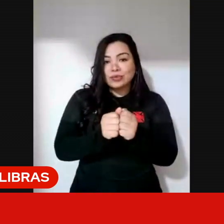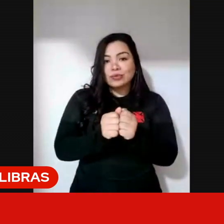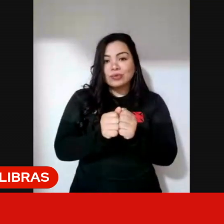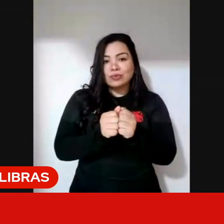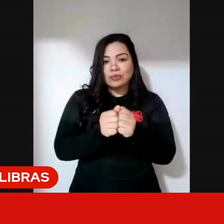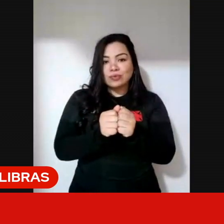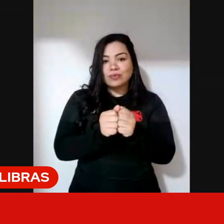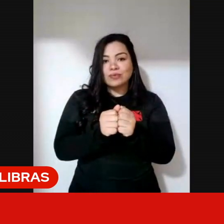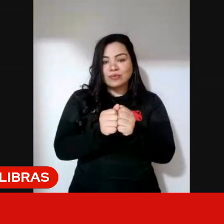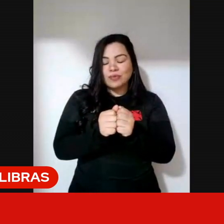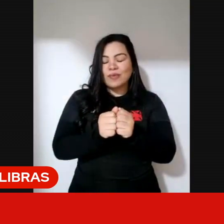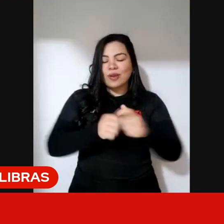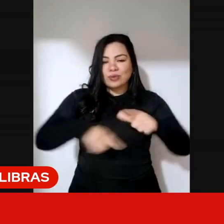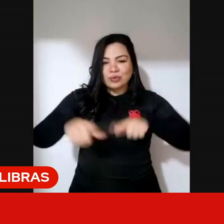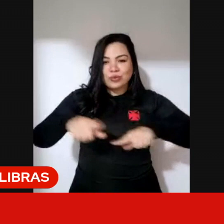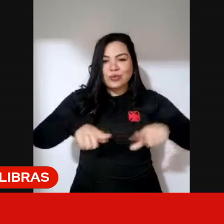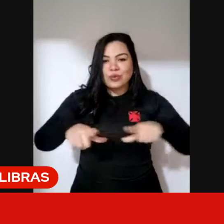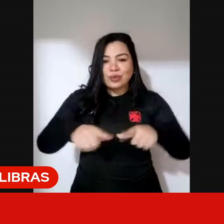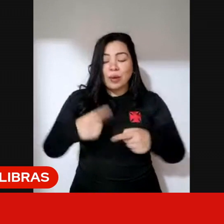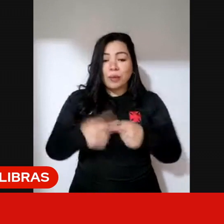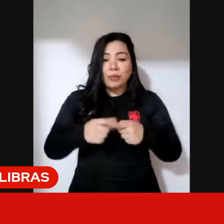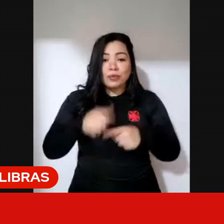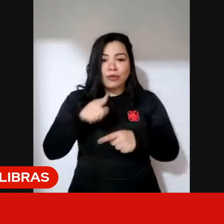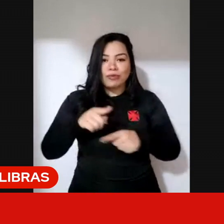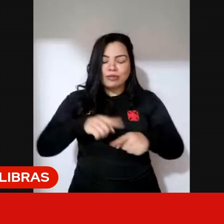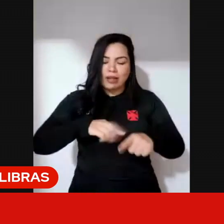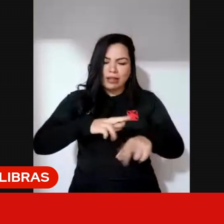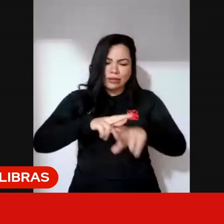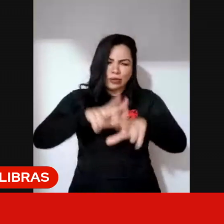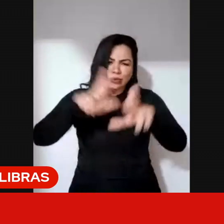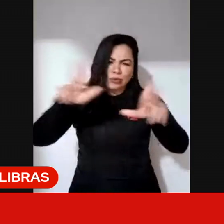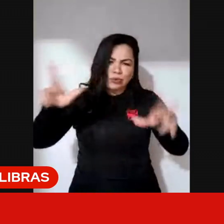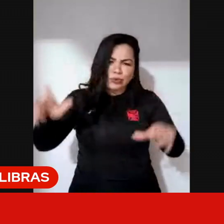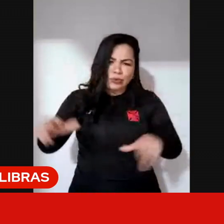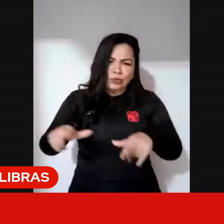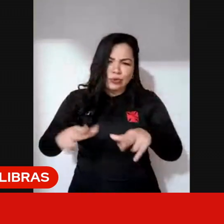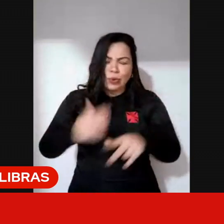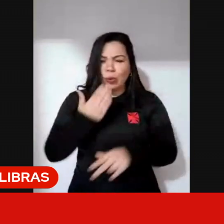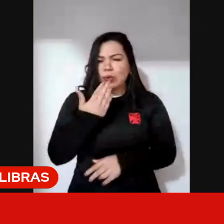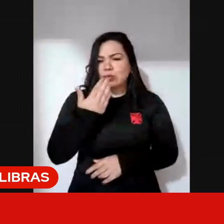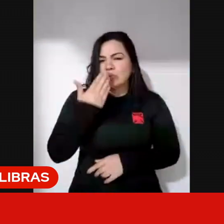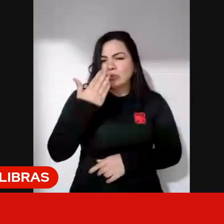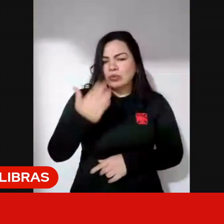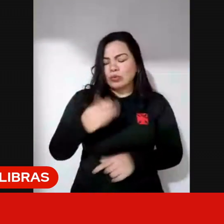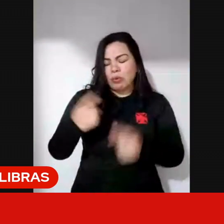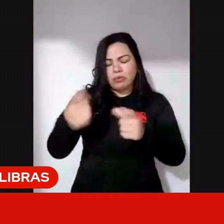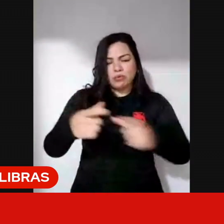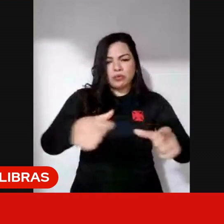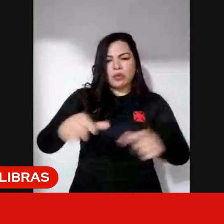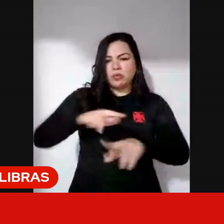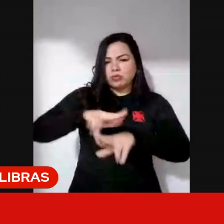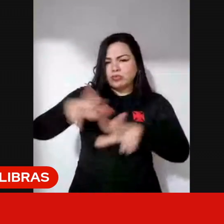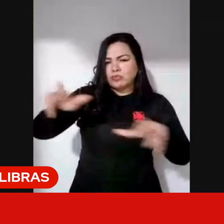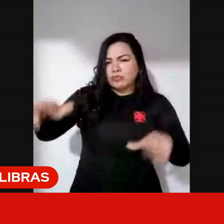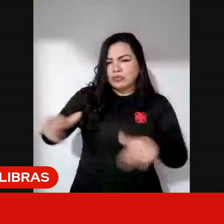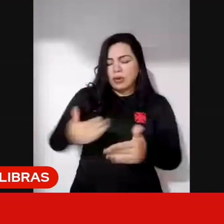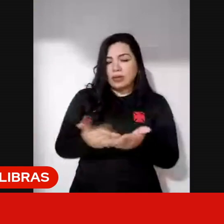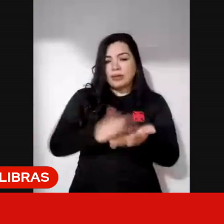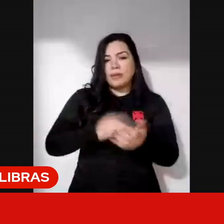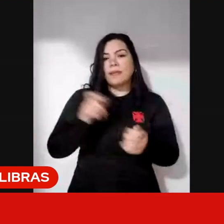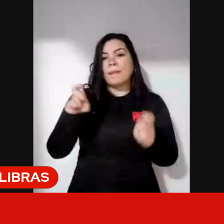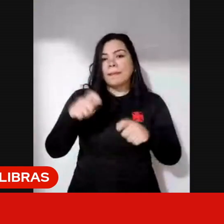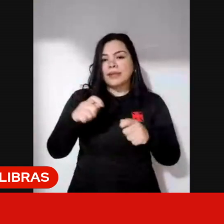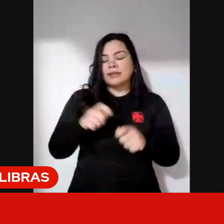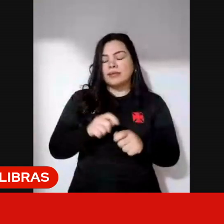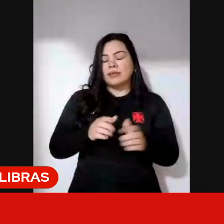o seu trabalho também, o que você está fazendo em várias outras comunidades, e isso deveria ser muito mais difundido, né? Então, como